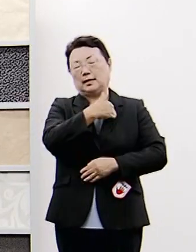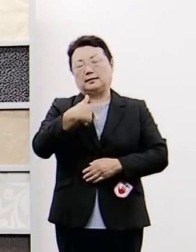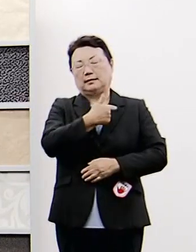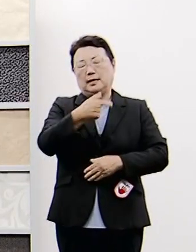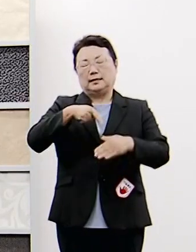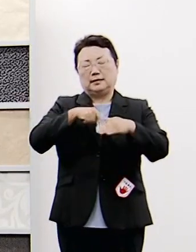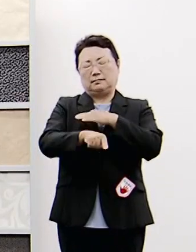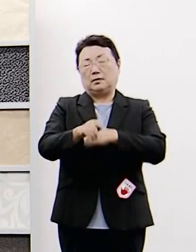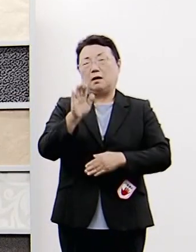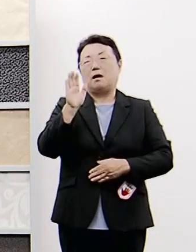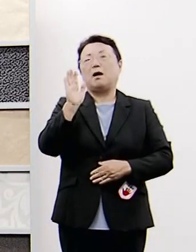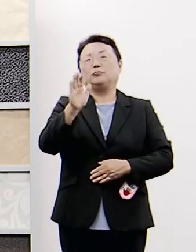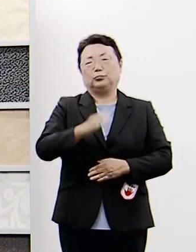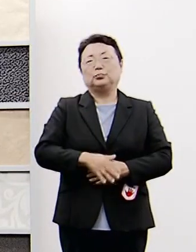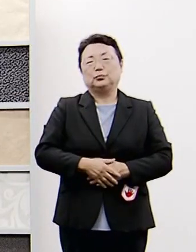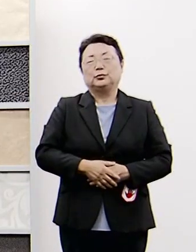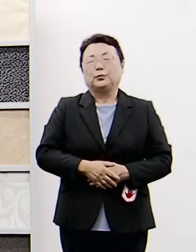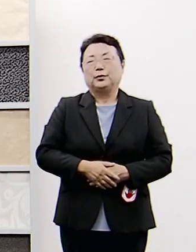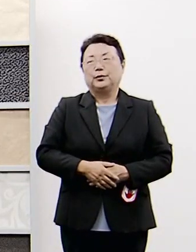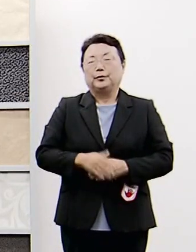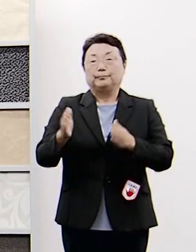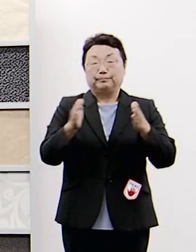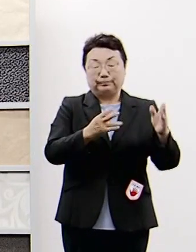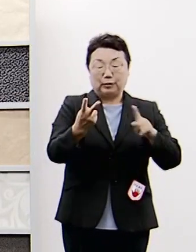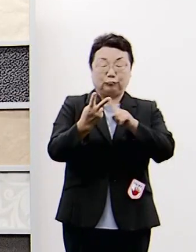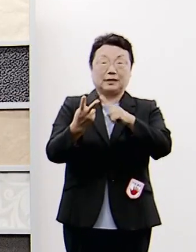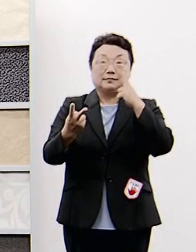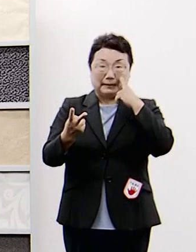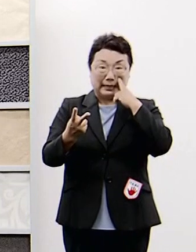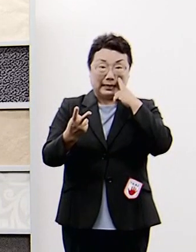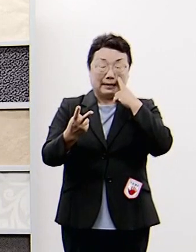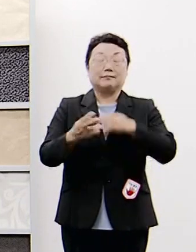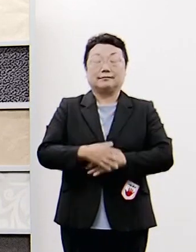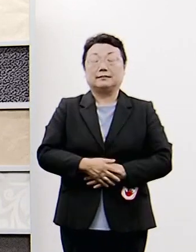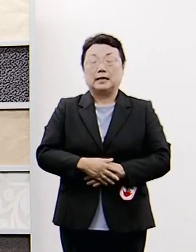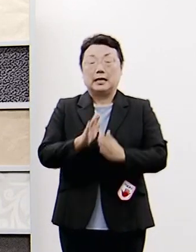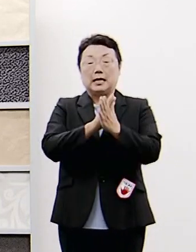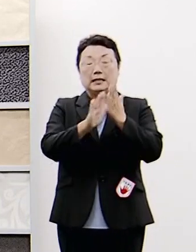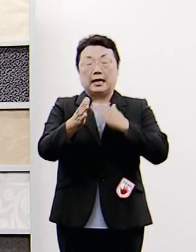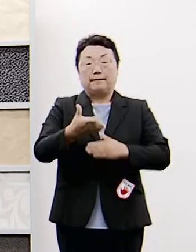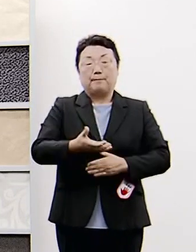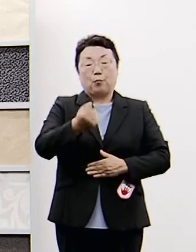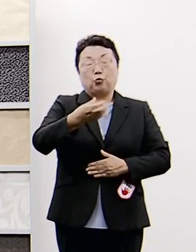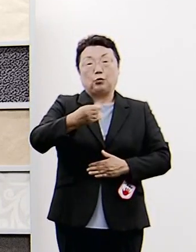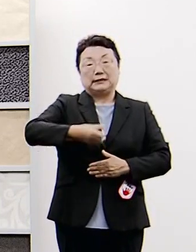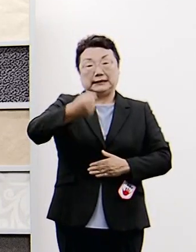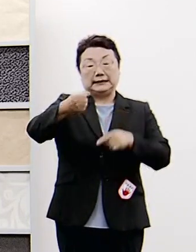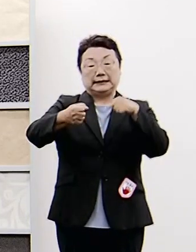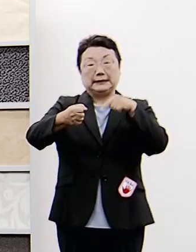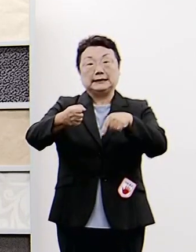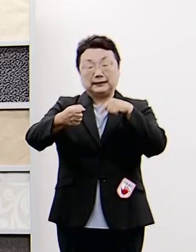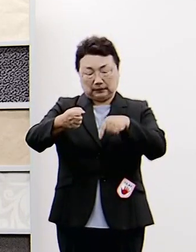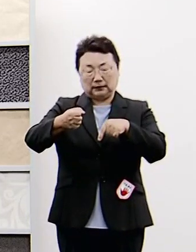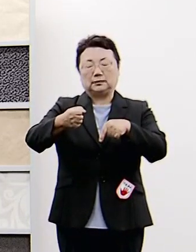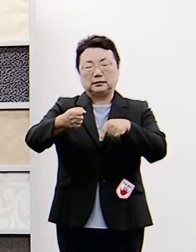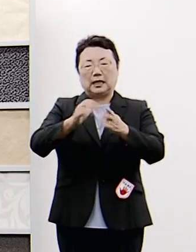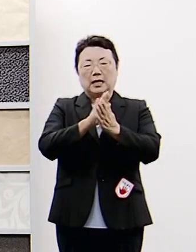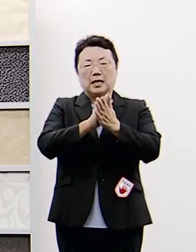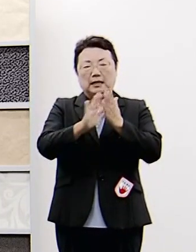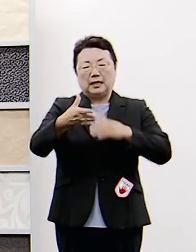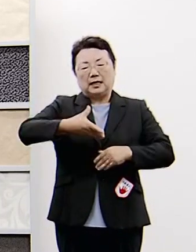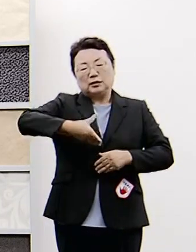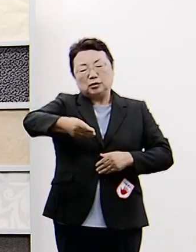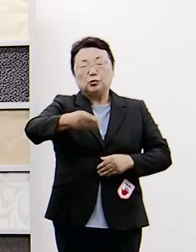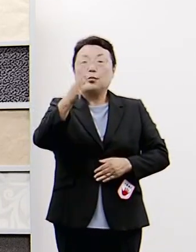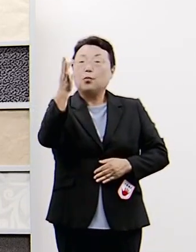考えています2つ目といたしましては県有地の問題を通じまして金融庁